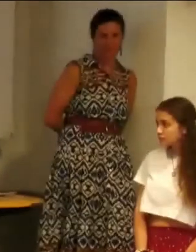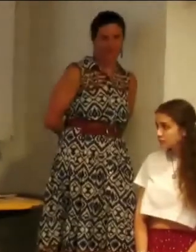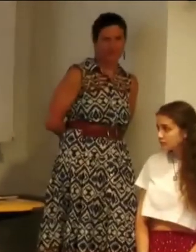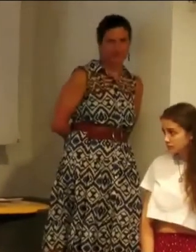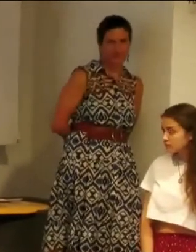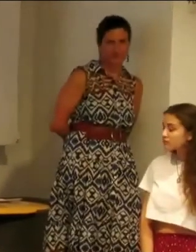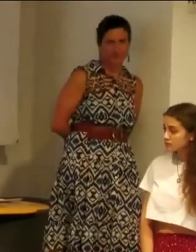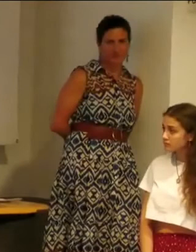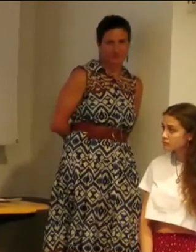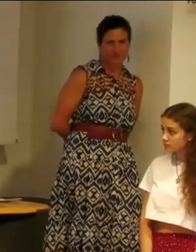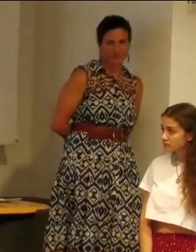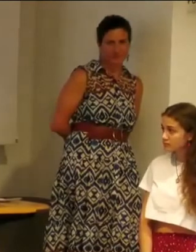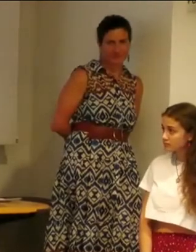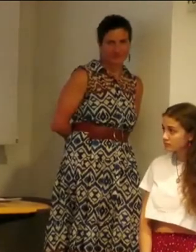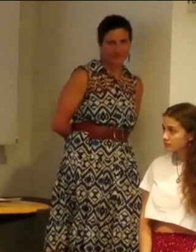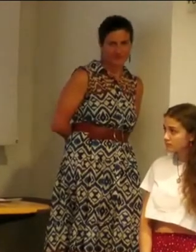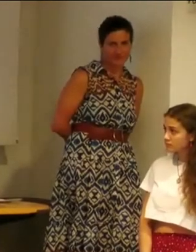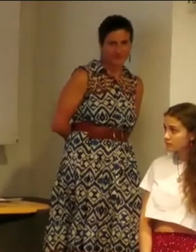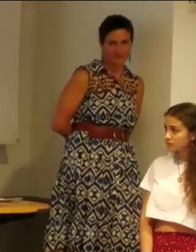vincolante rispetto all'iscrizione, ma